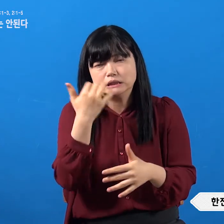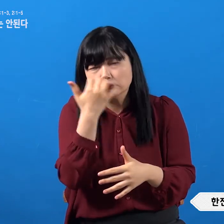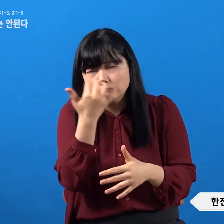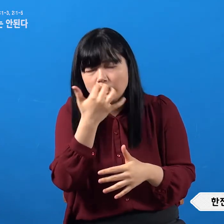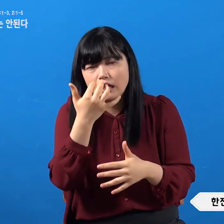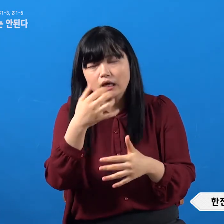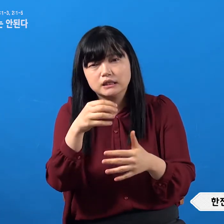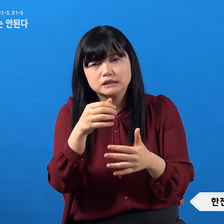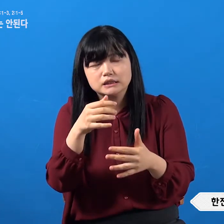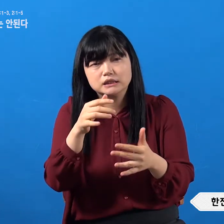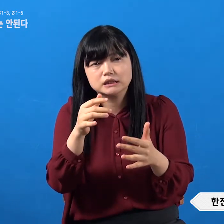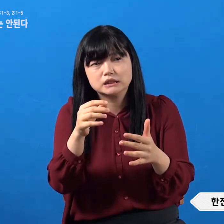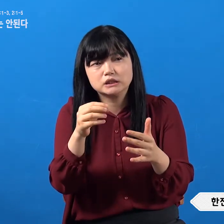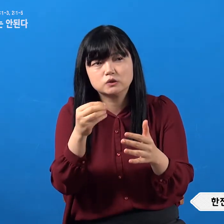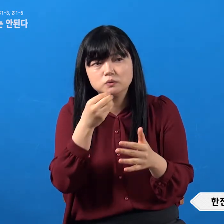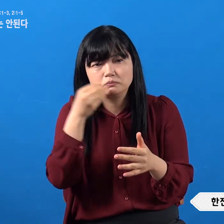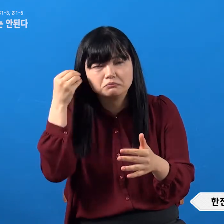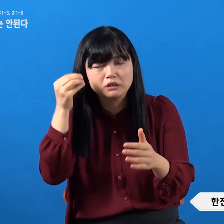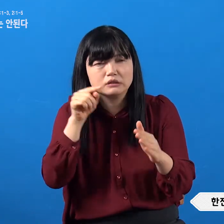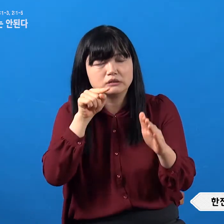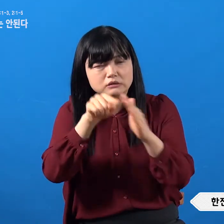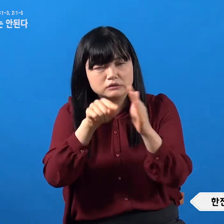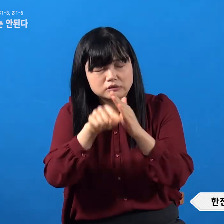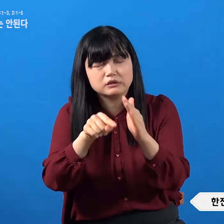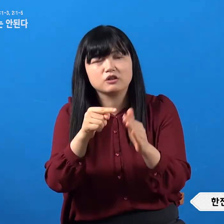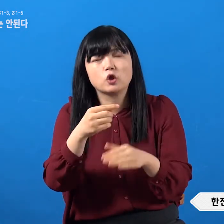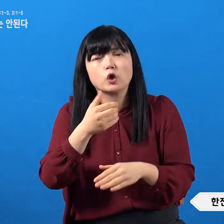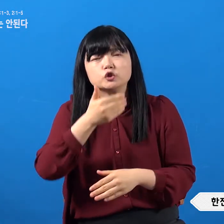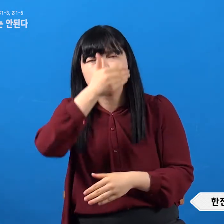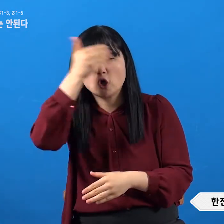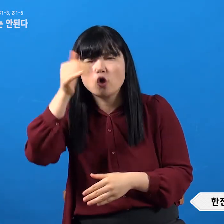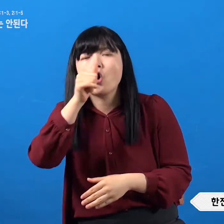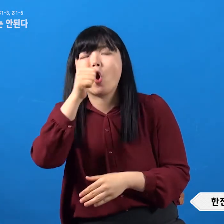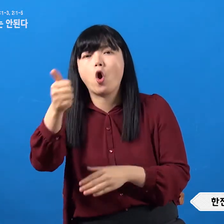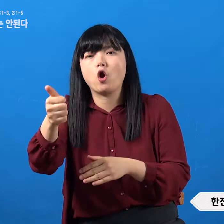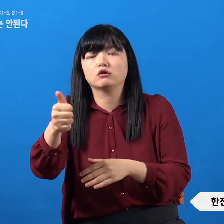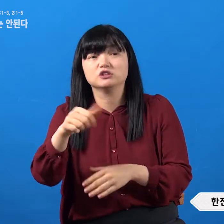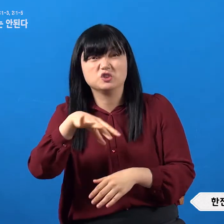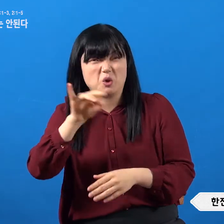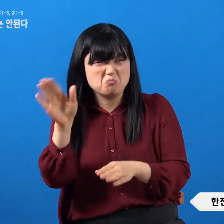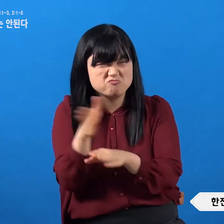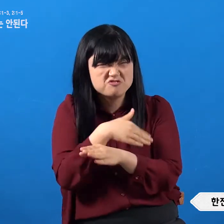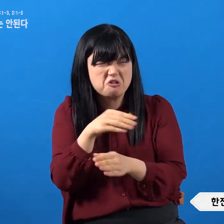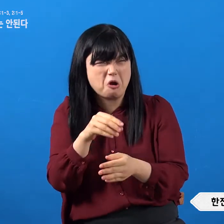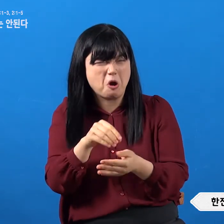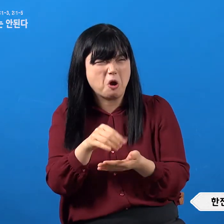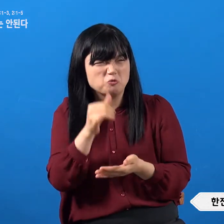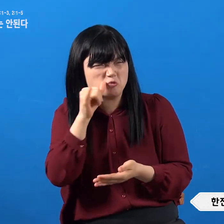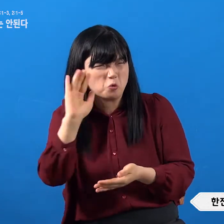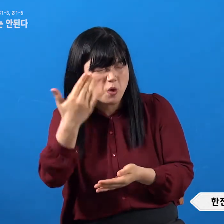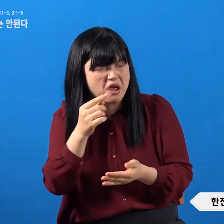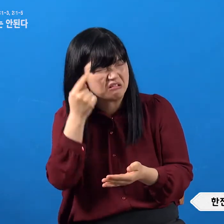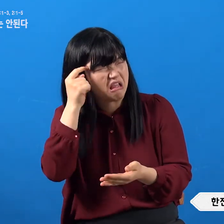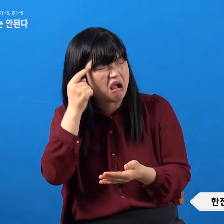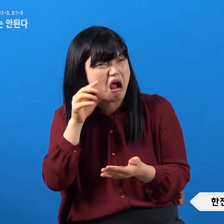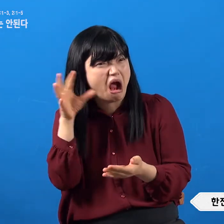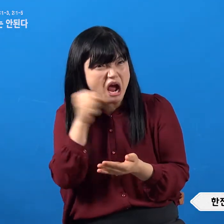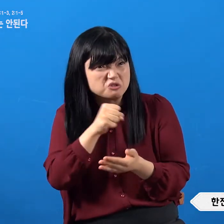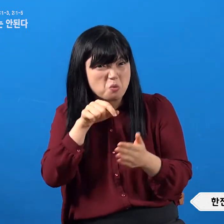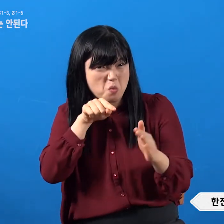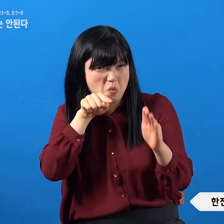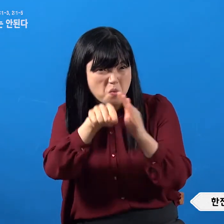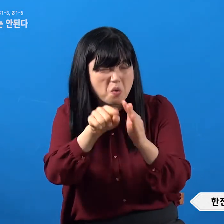된 청년이 자기의 경험담을 이렇게 얘기를 했습니다. 처음부터 그 중독되겠다고 작정을 하고 들어간 것은 아니라고